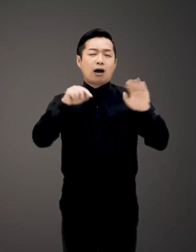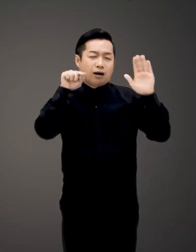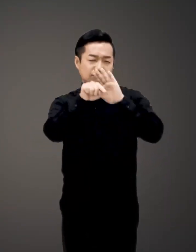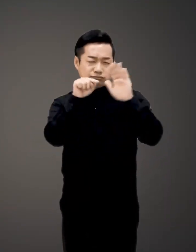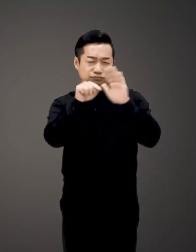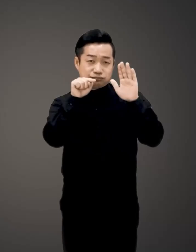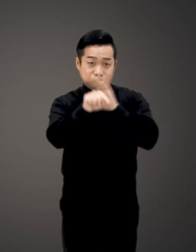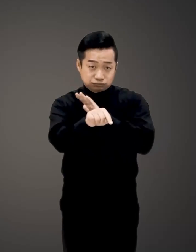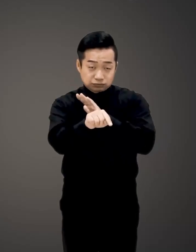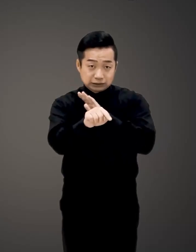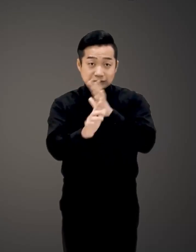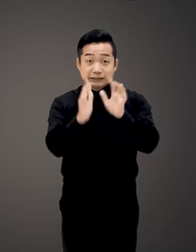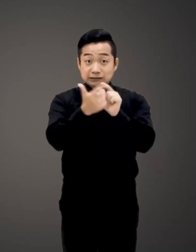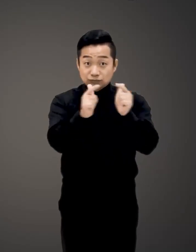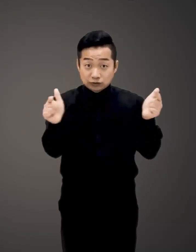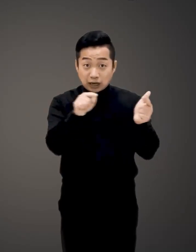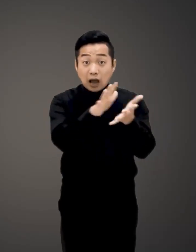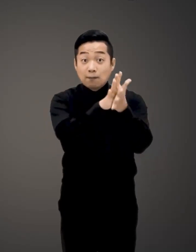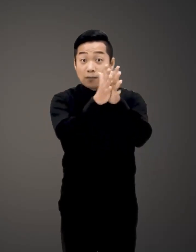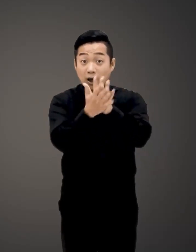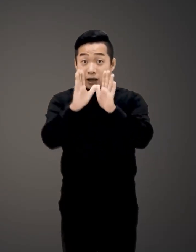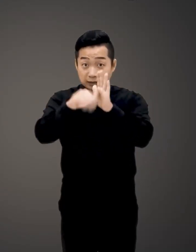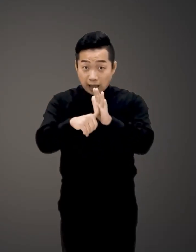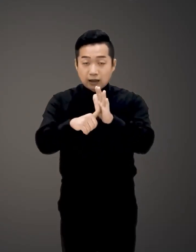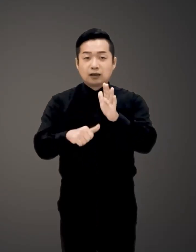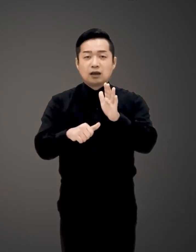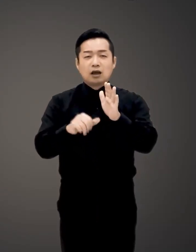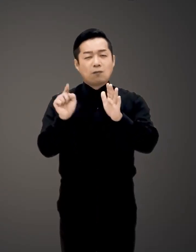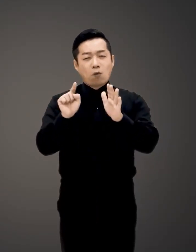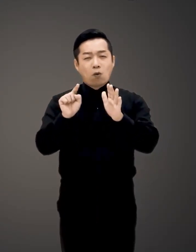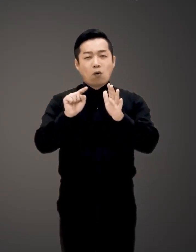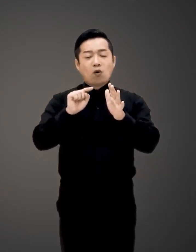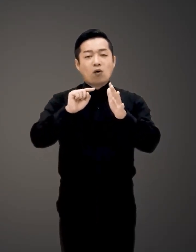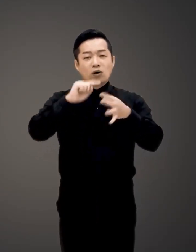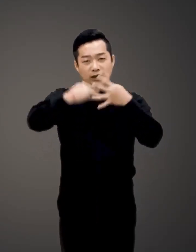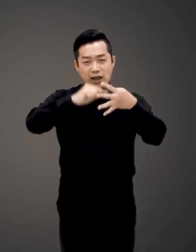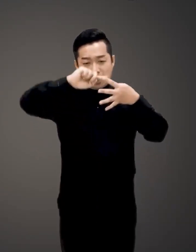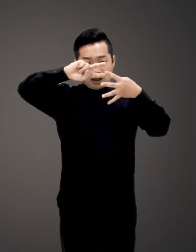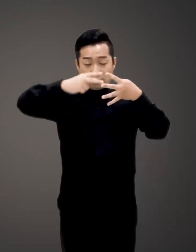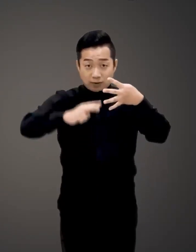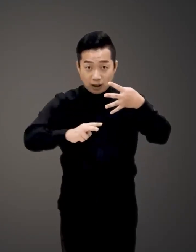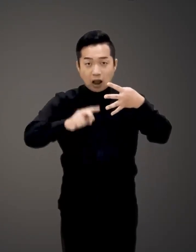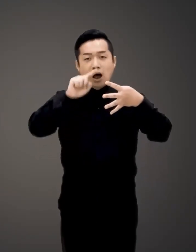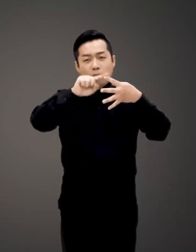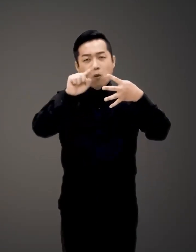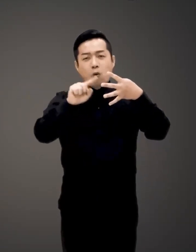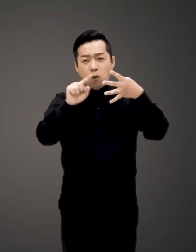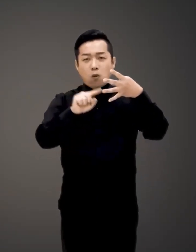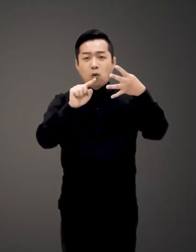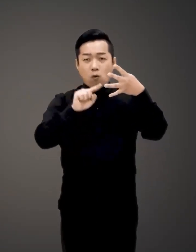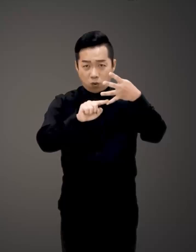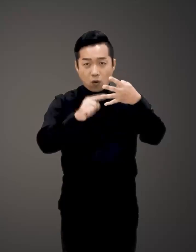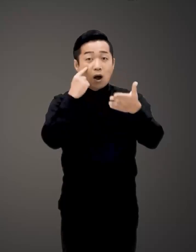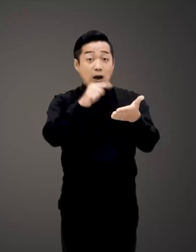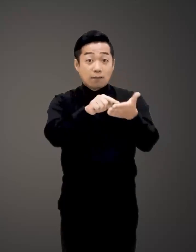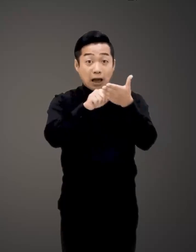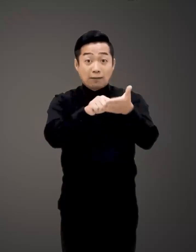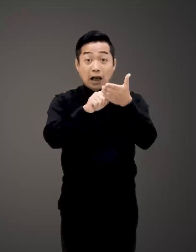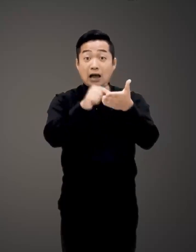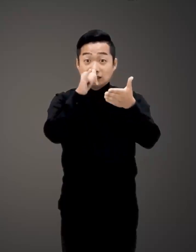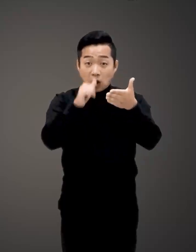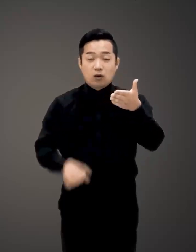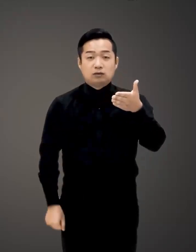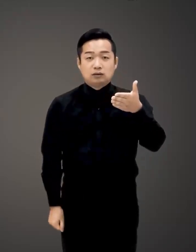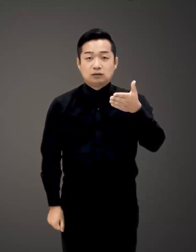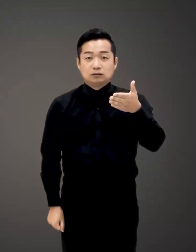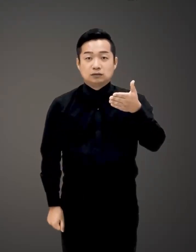최대한 많이 가야지. 그래서 식물의 경우에는 그 변화가 이제 계절별로 봄, 여름, 가을, 겨울로 많이